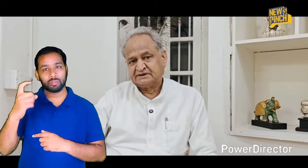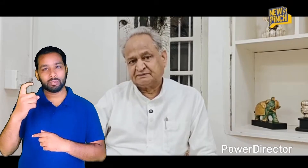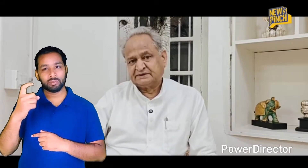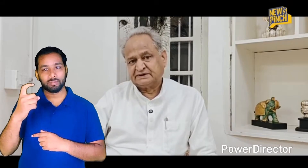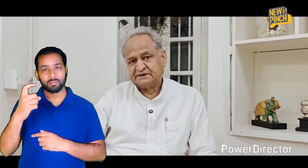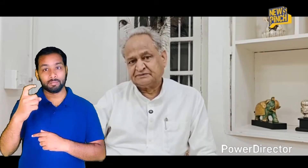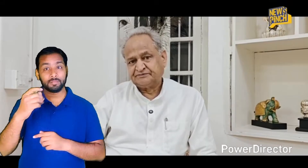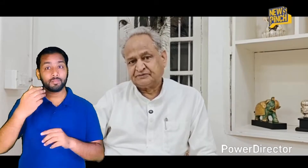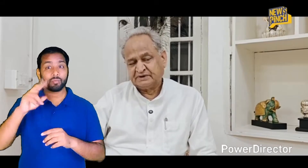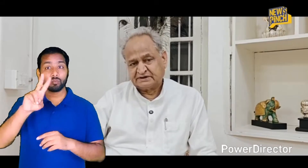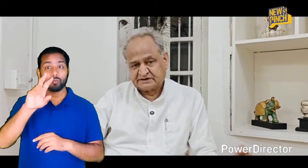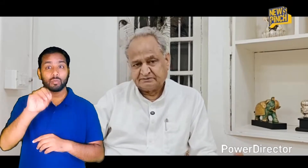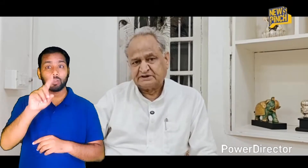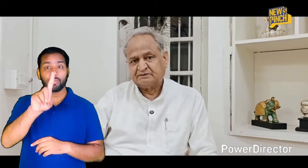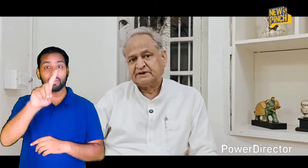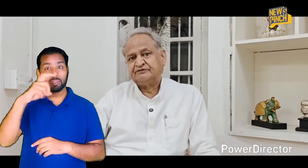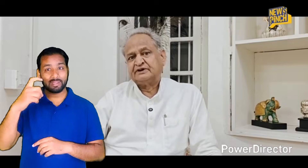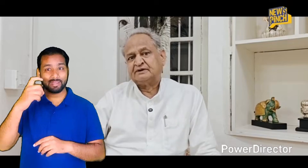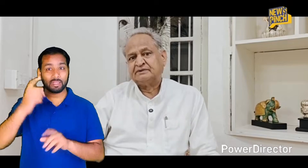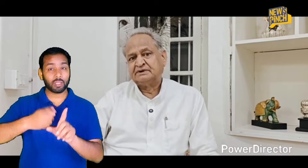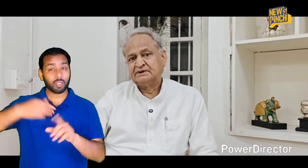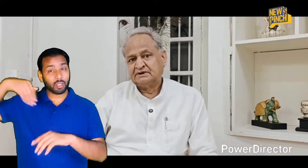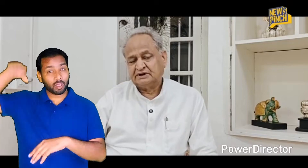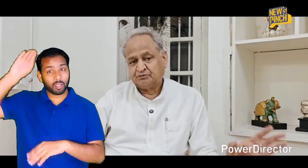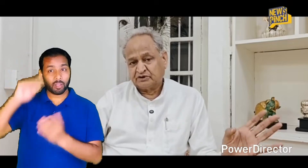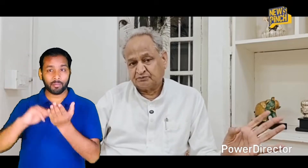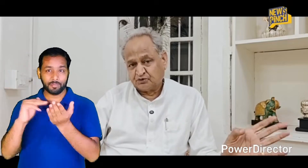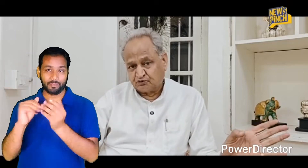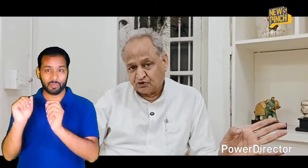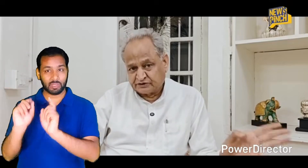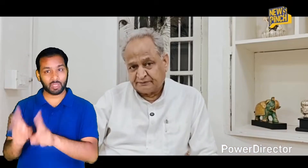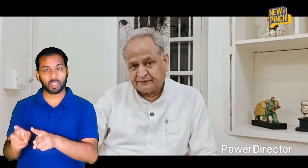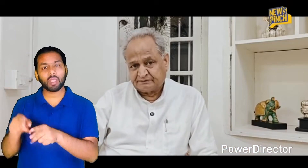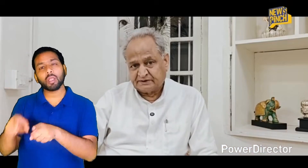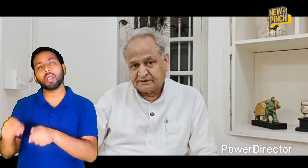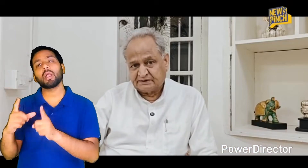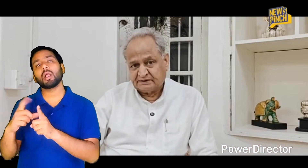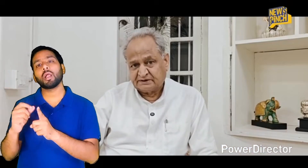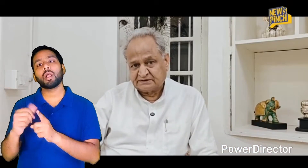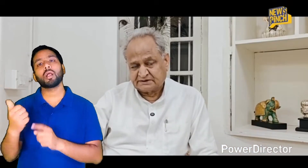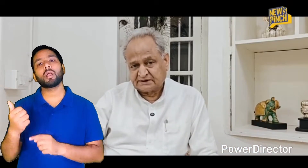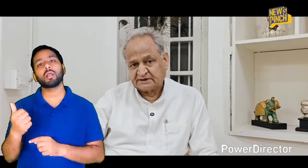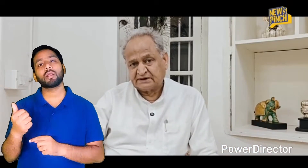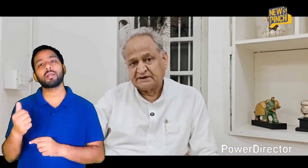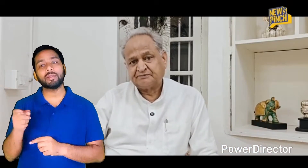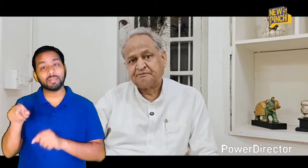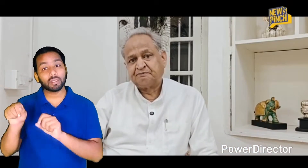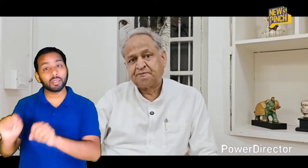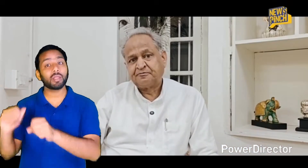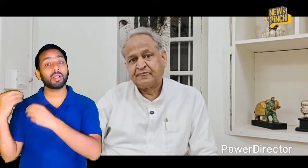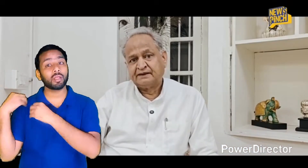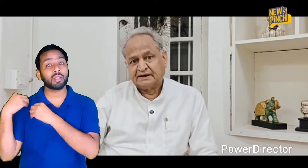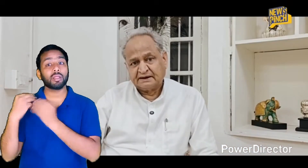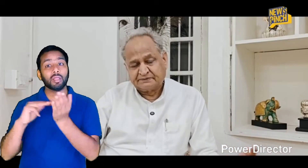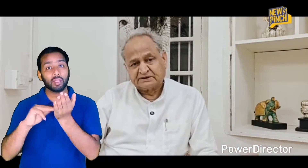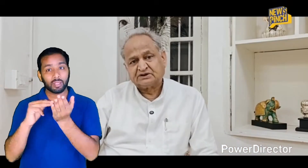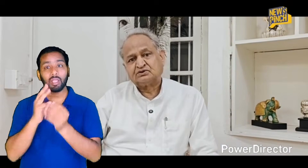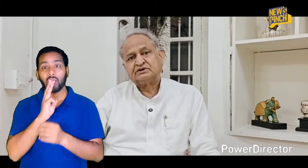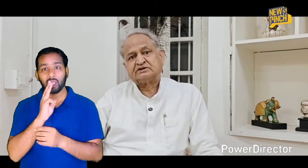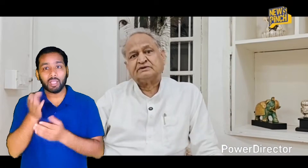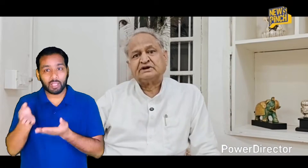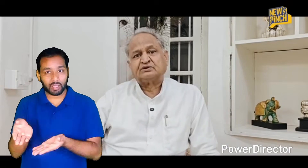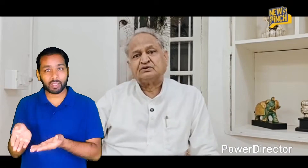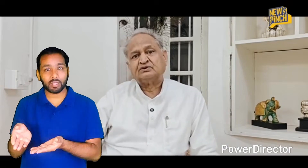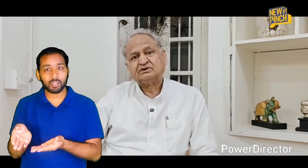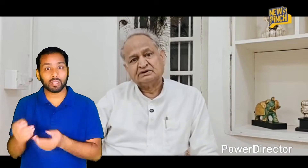2017 में बन गए थे मंत्री। पहले कृषि मंत्री बने, फिर आप इम्पोर्टेंट पोर्टफोलियो था पास में जल संसाधन का। आप चाहते